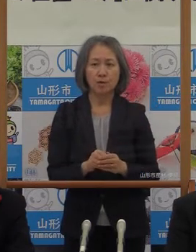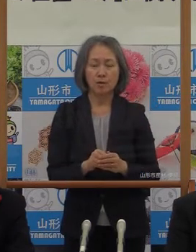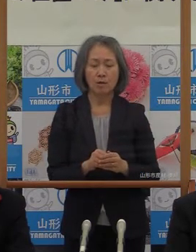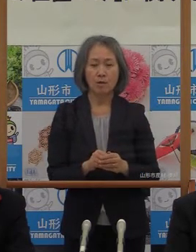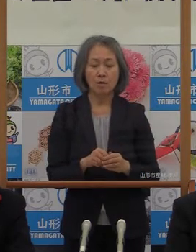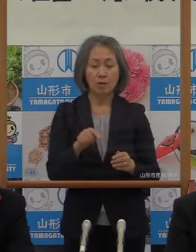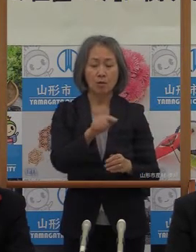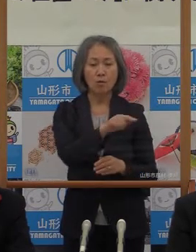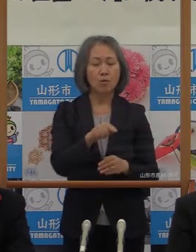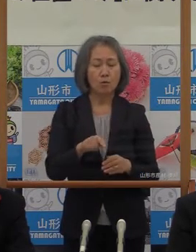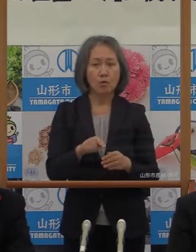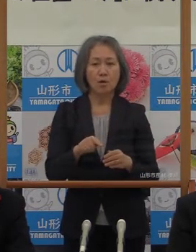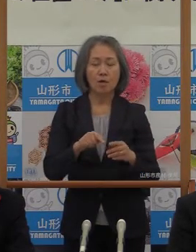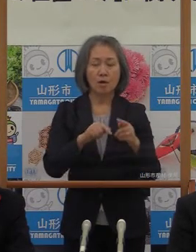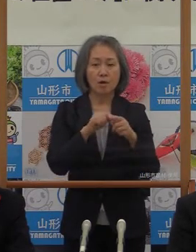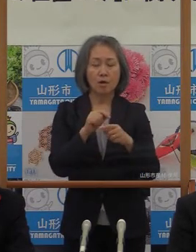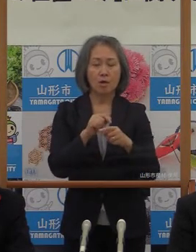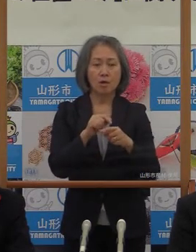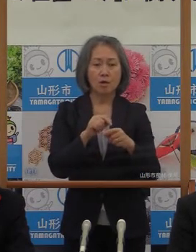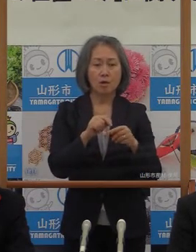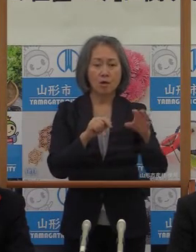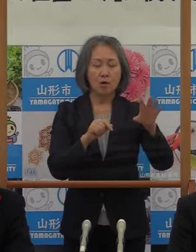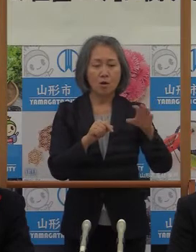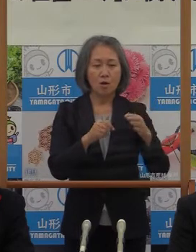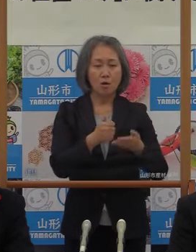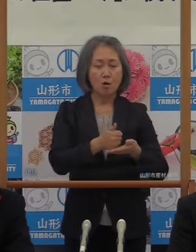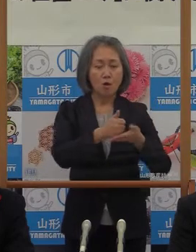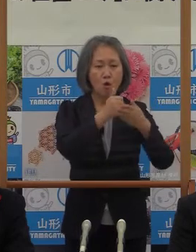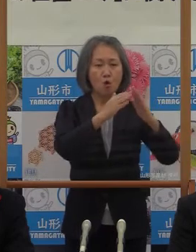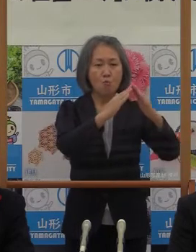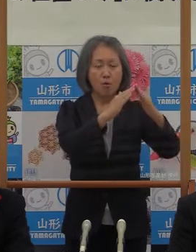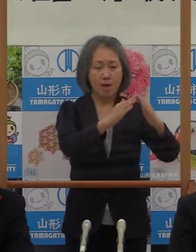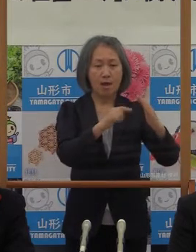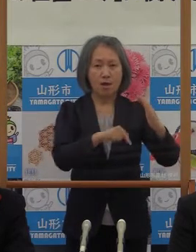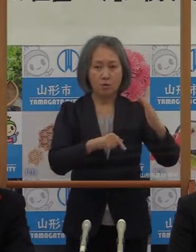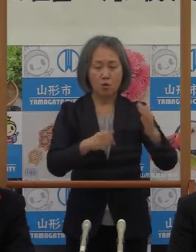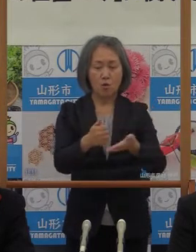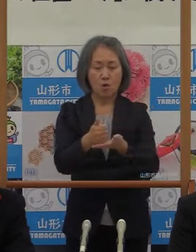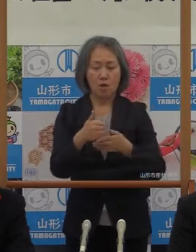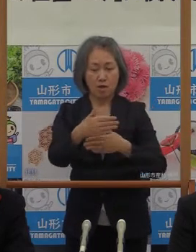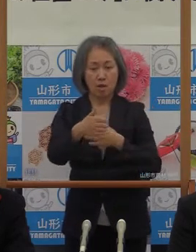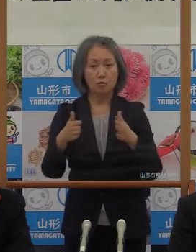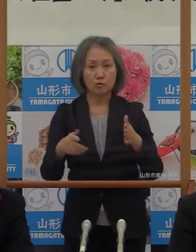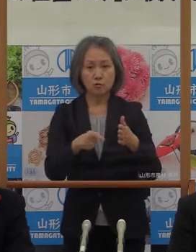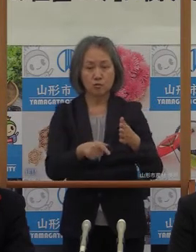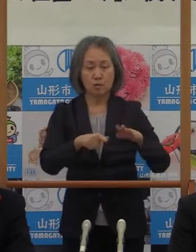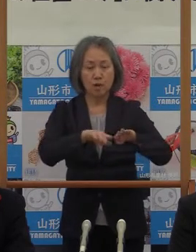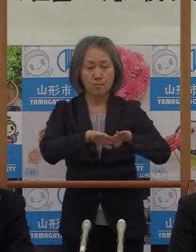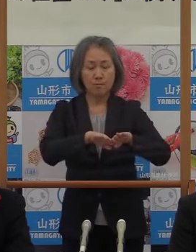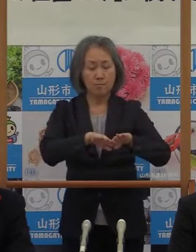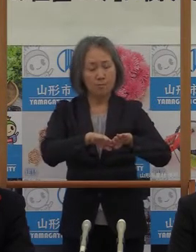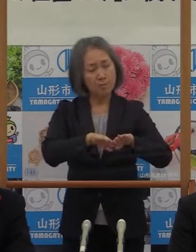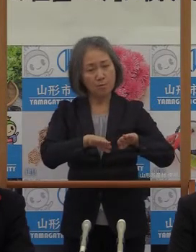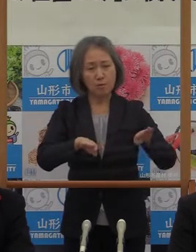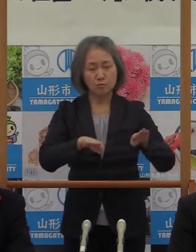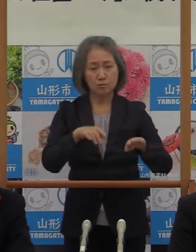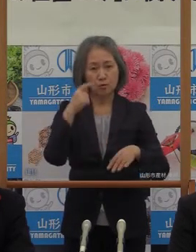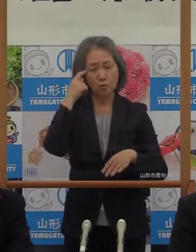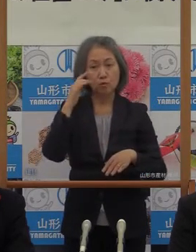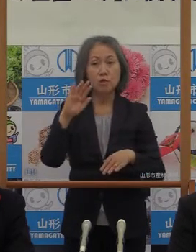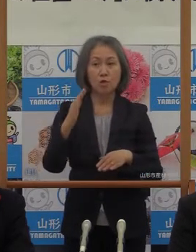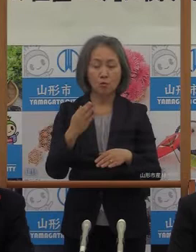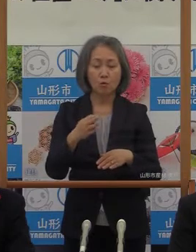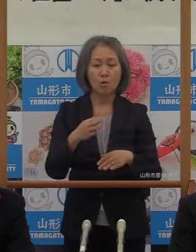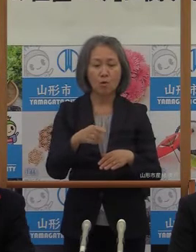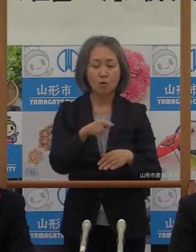結局母屋と客室ということでですね、別物ということになるわけですけれども、これはど